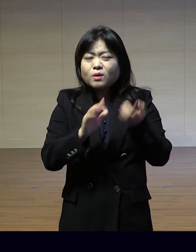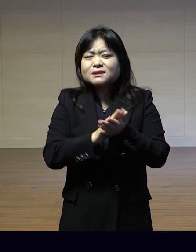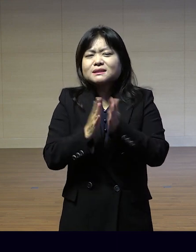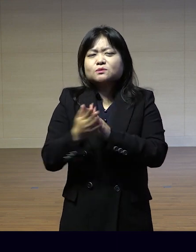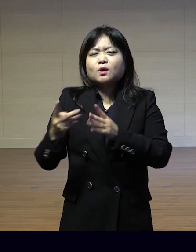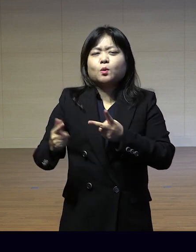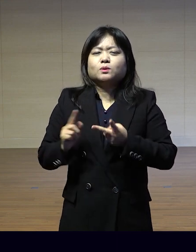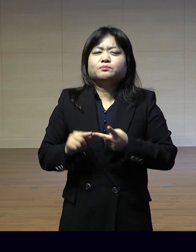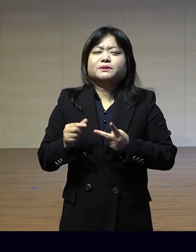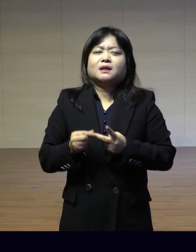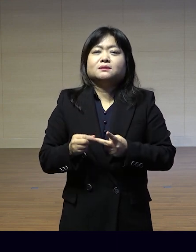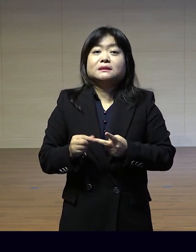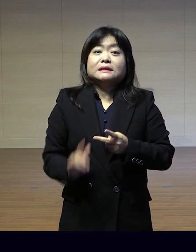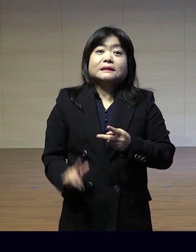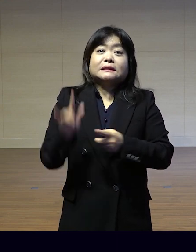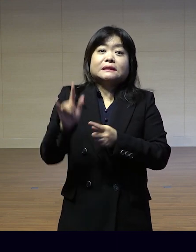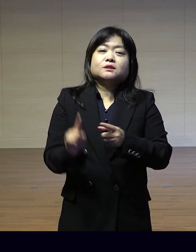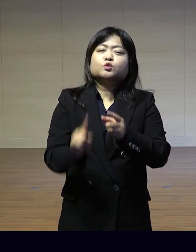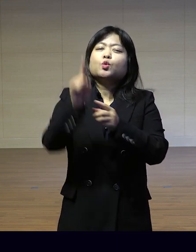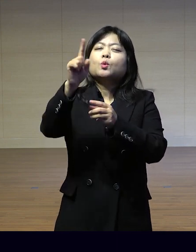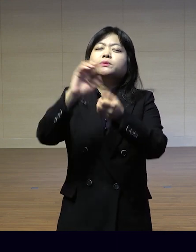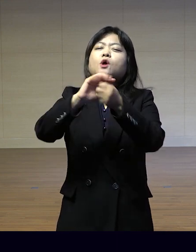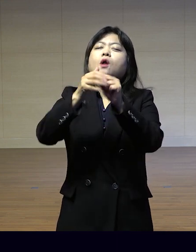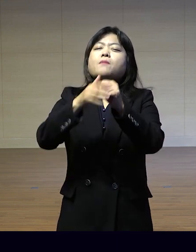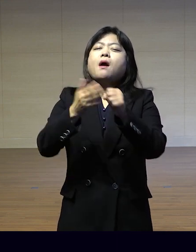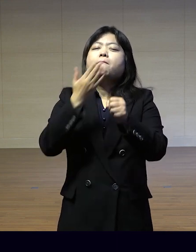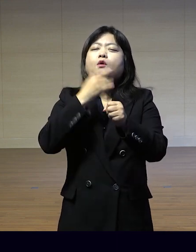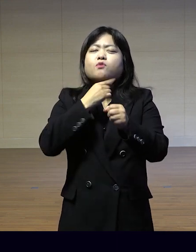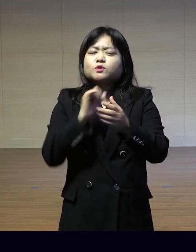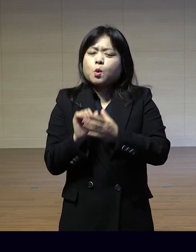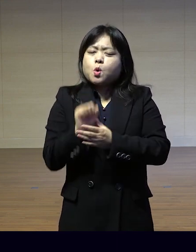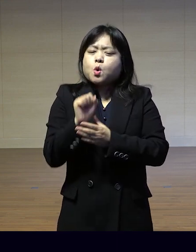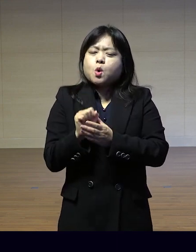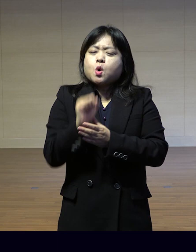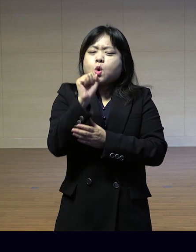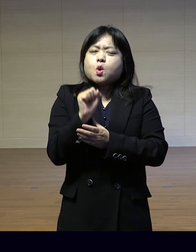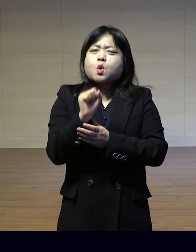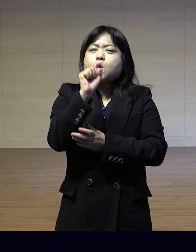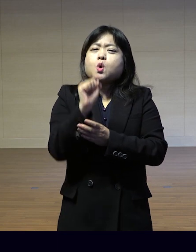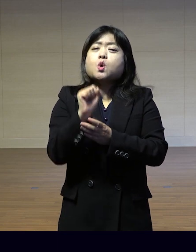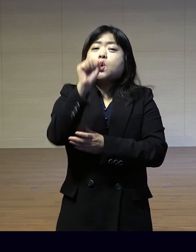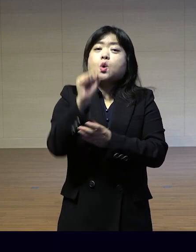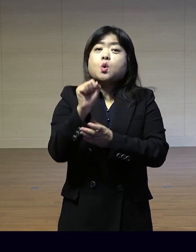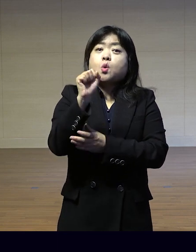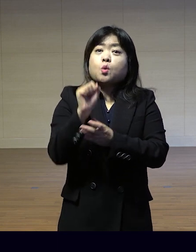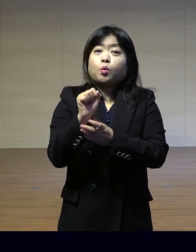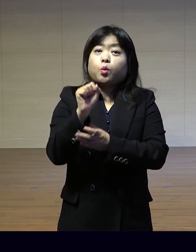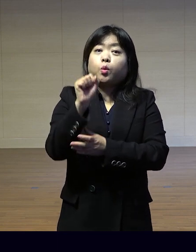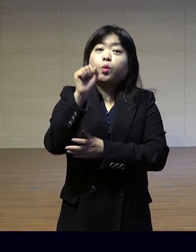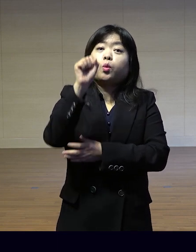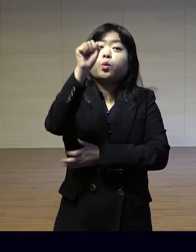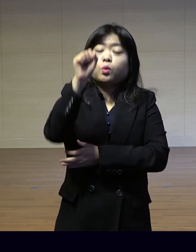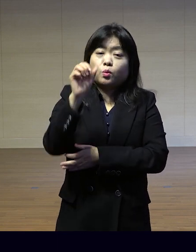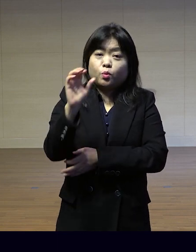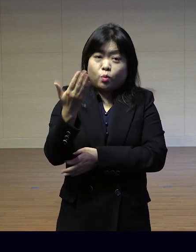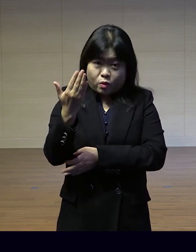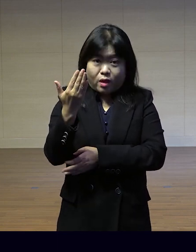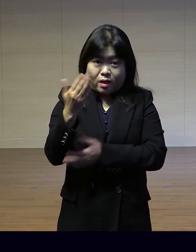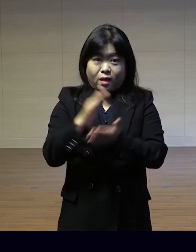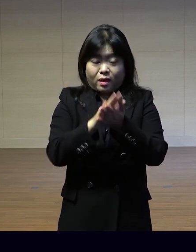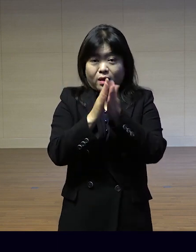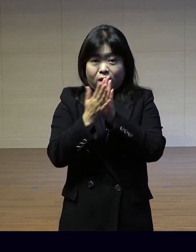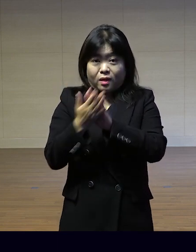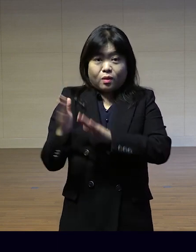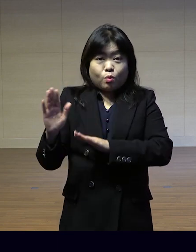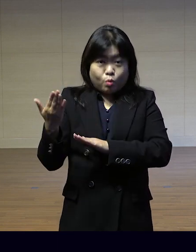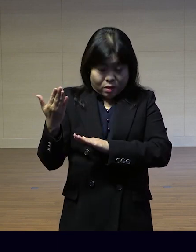진화론자는 높음에 있는 열매를 따먹으려고 자꾸 기린이 목을 뻗치다 보니까 그것이 자꾸 사용